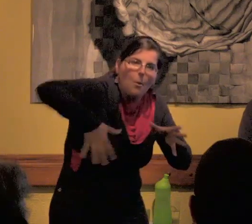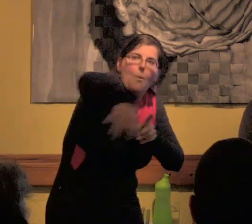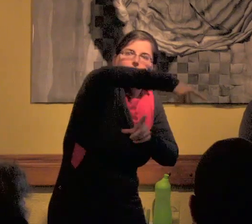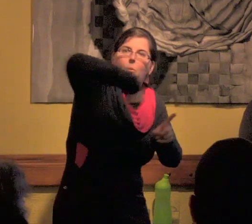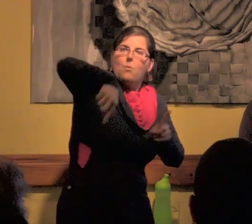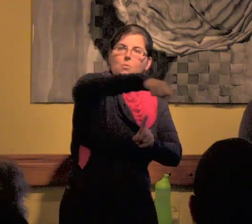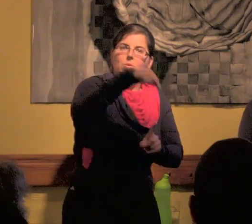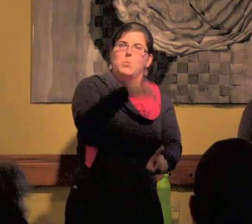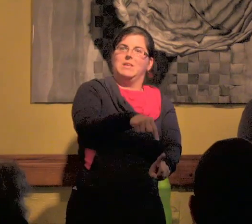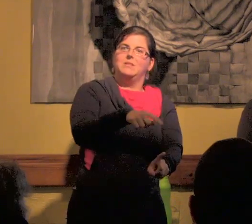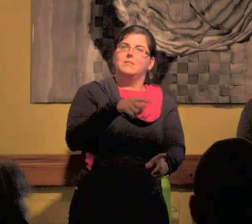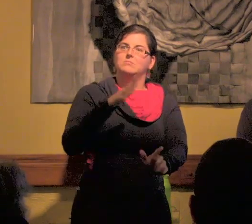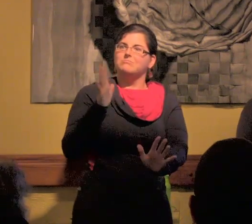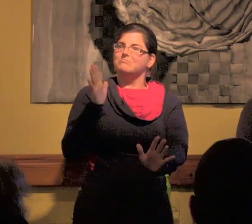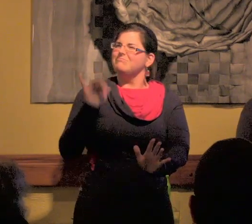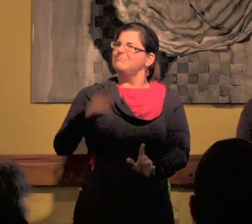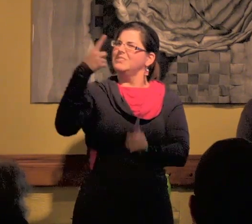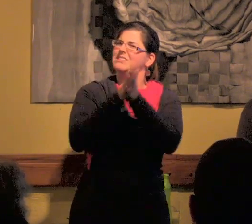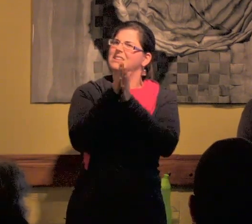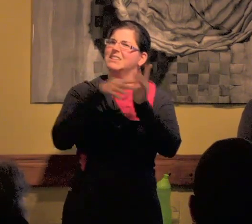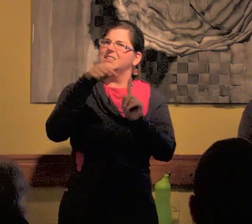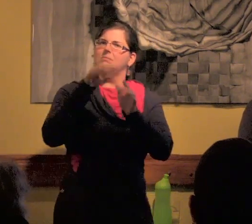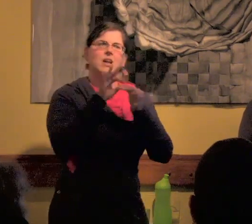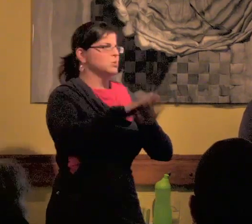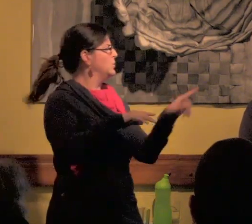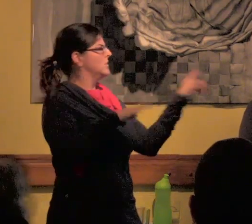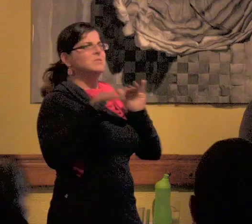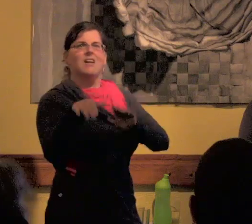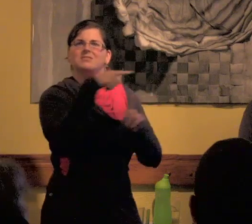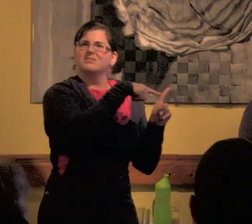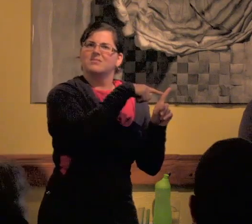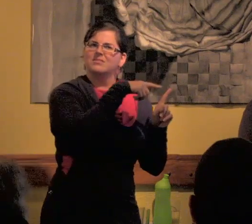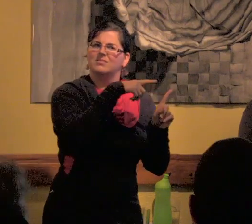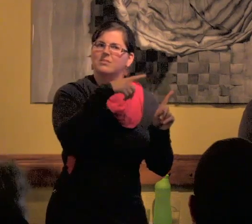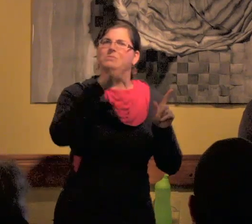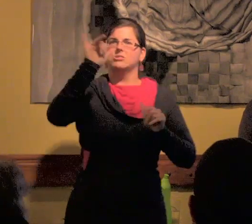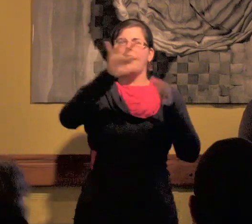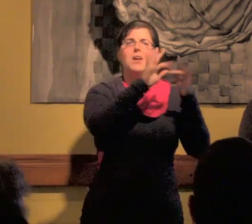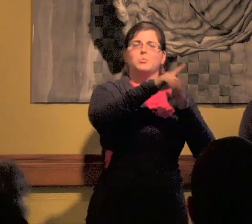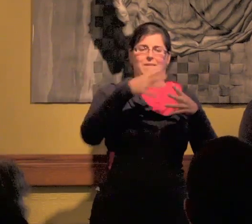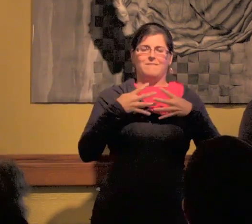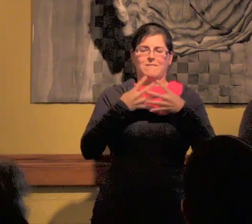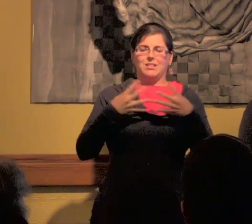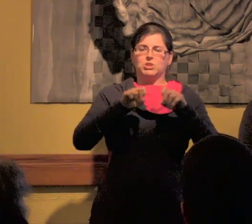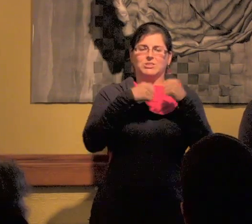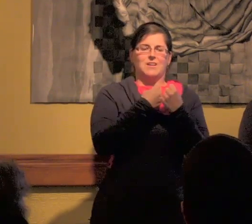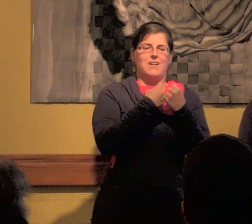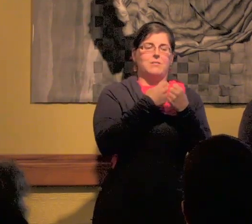cette enfance-là à vivre dans un cercle de professionnels qui était centré sur la personne sourde, ça fait en sorte justement que ça a des